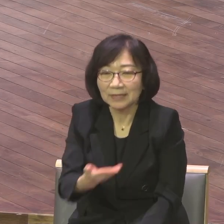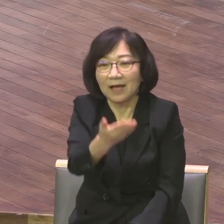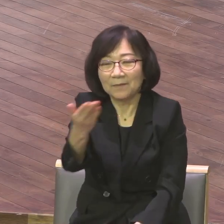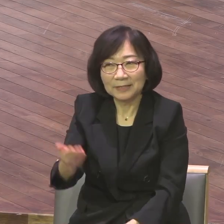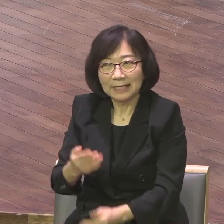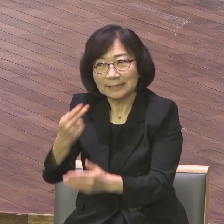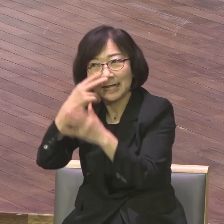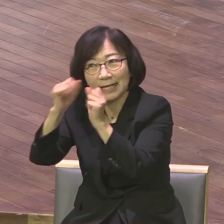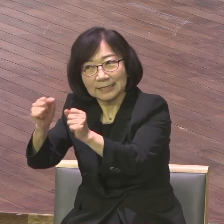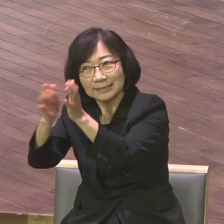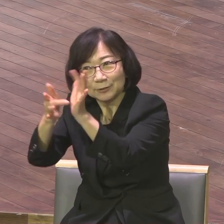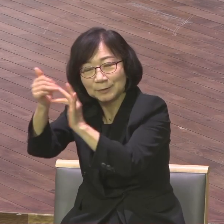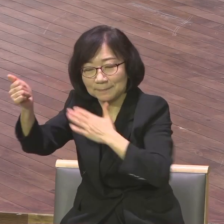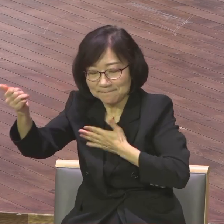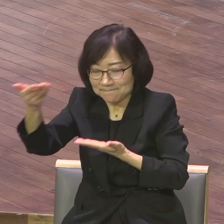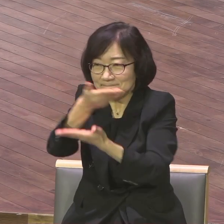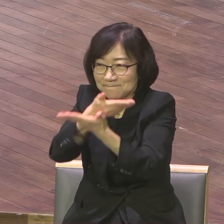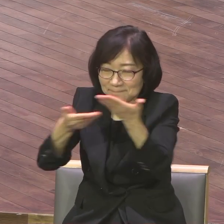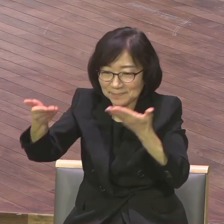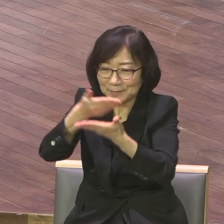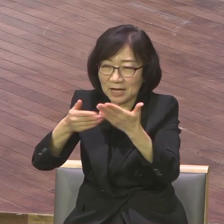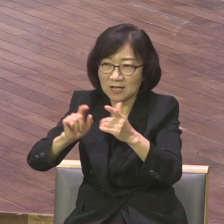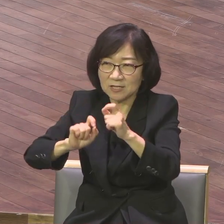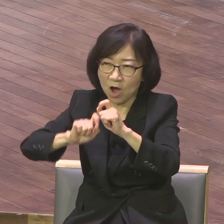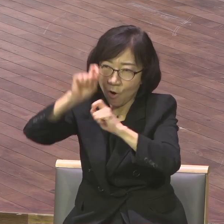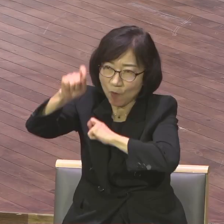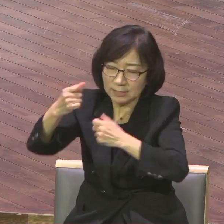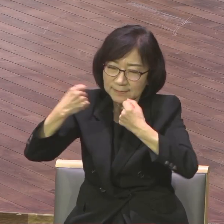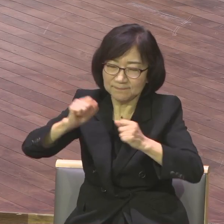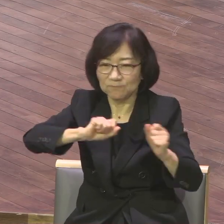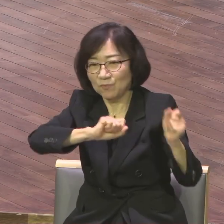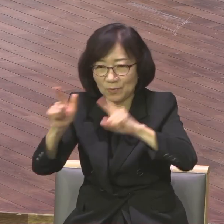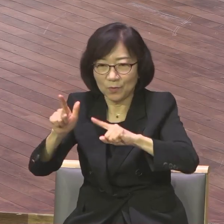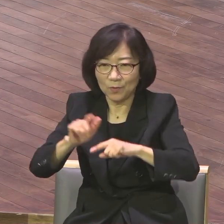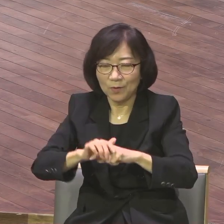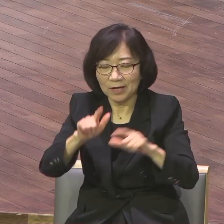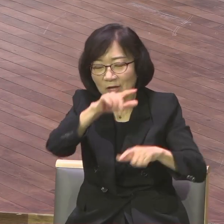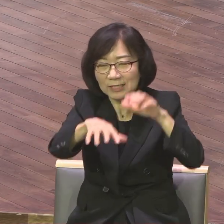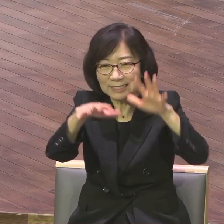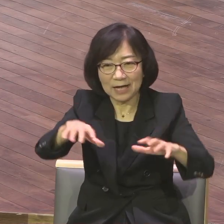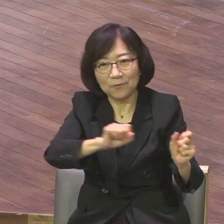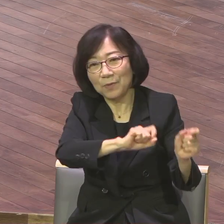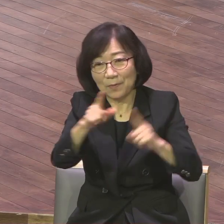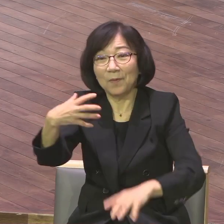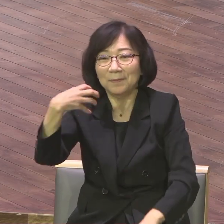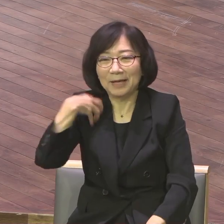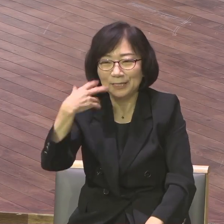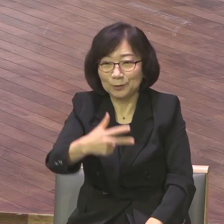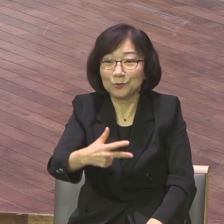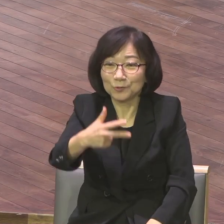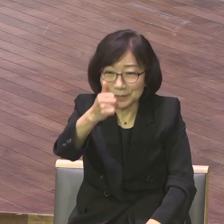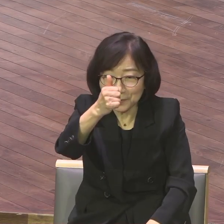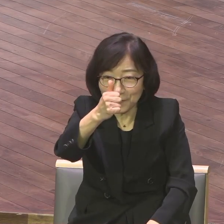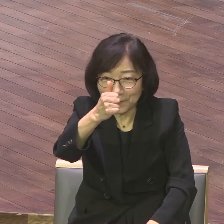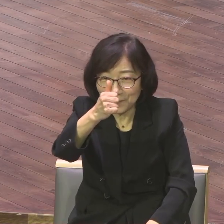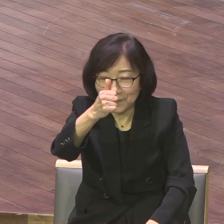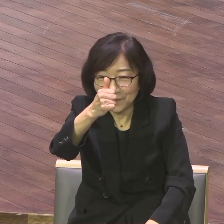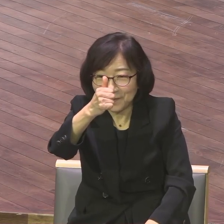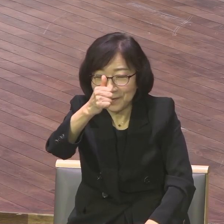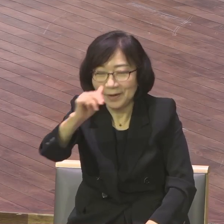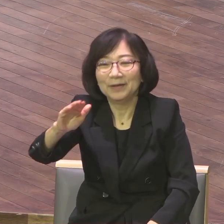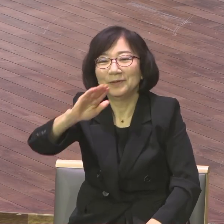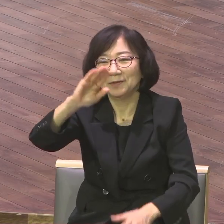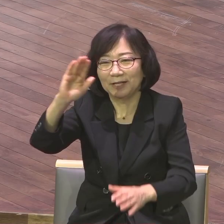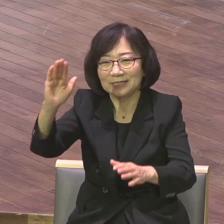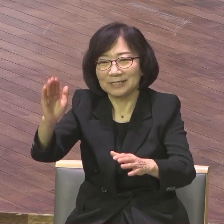교제가 더 활성화되고 영원히 살아나고 현장을 회복시키는 회복의 주역들 다 되는 아름다운 은혜로운